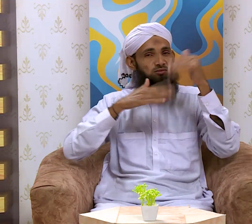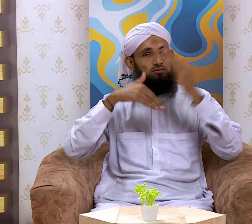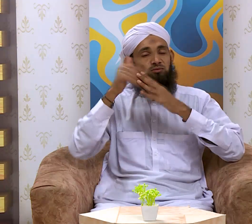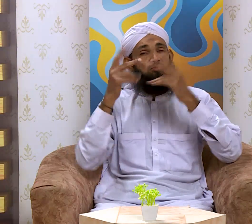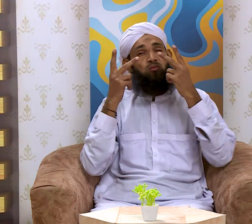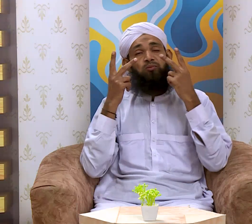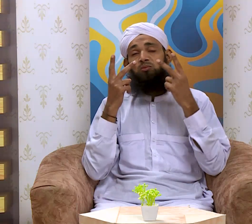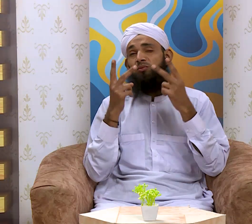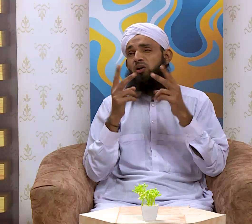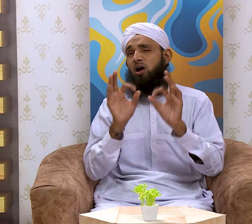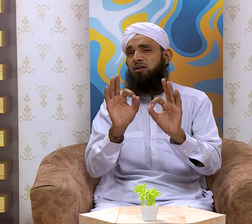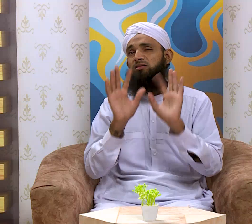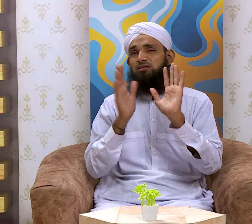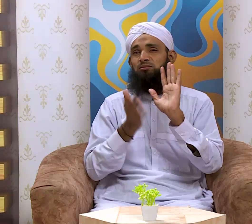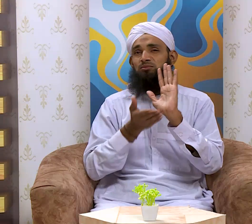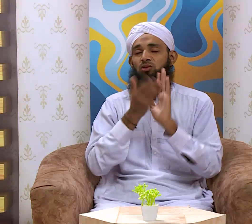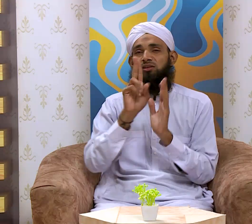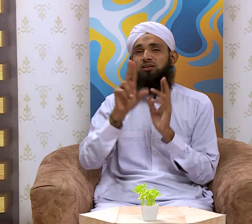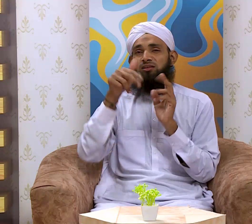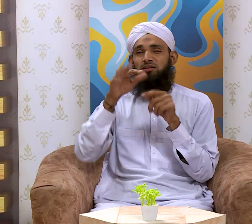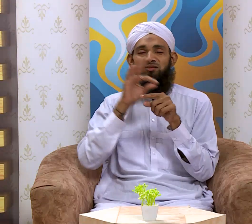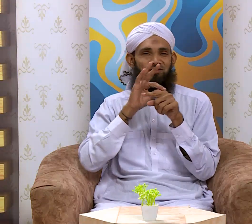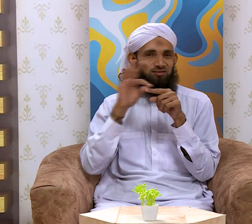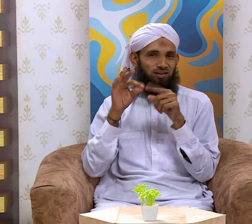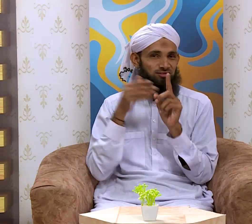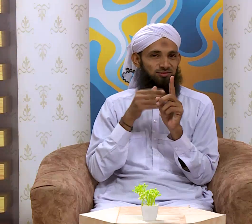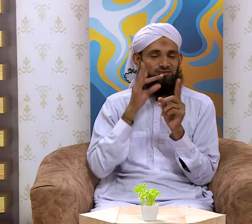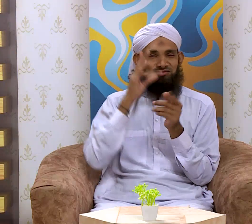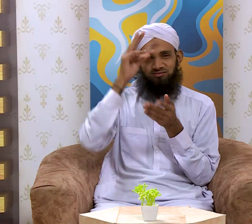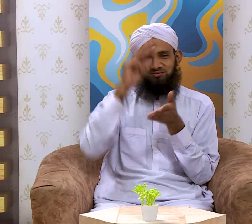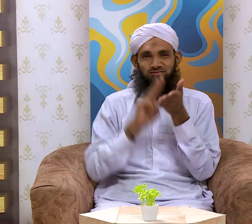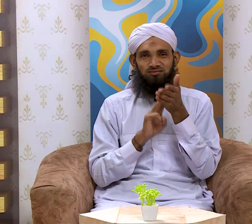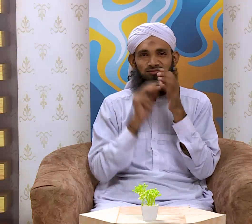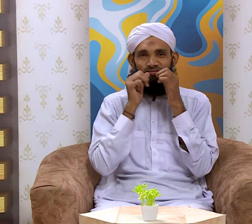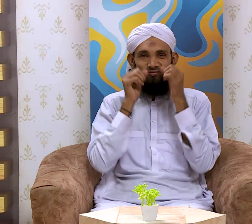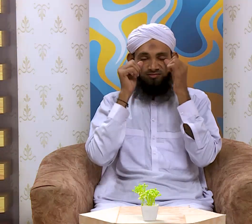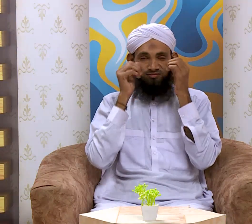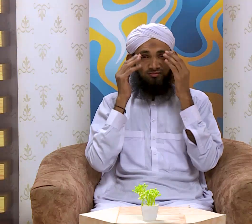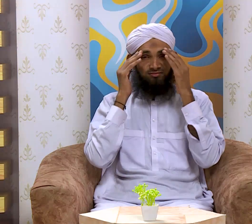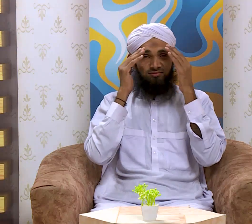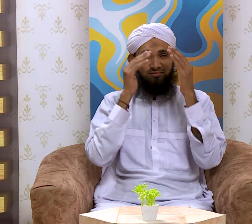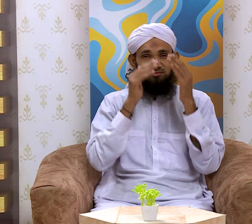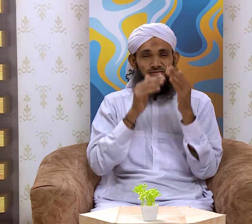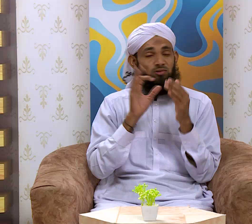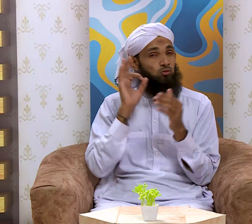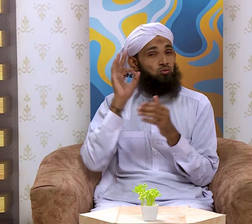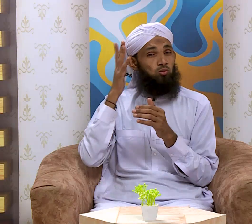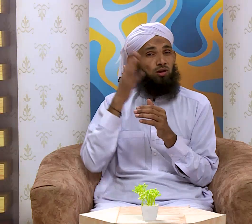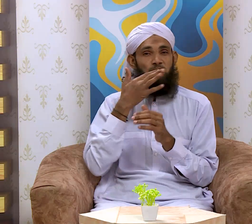کہ معجزہ معراج کے اندر بھی حضور جان عالم صلی اللہ علیہ وآلہ وبارک وسلم کی کیسے معجزے کا اظہار ہو رہا ہے،